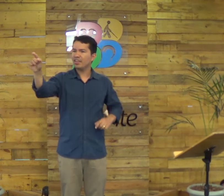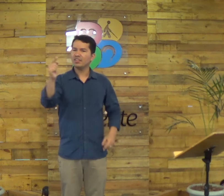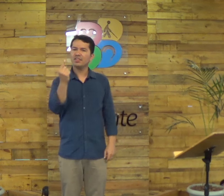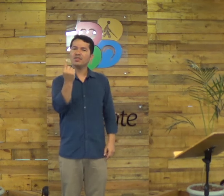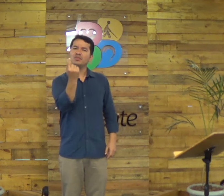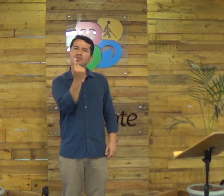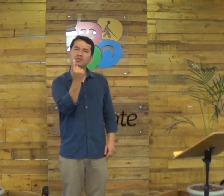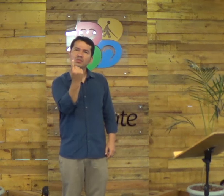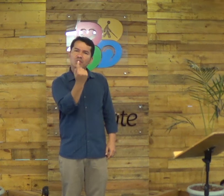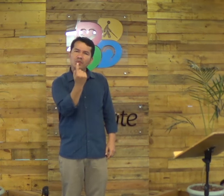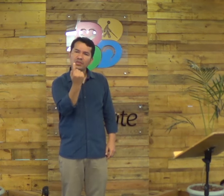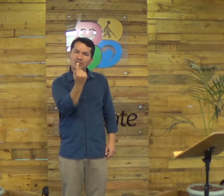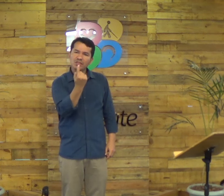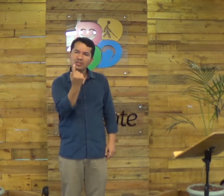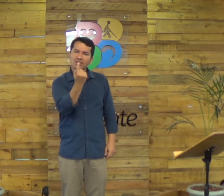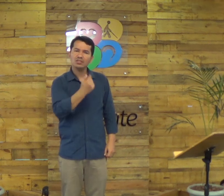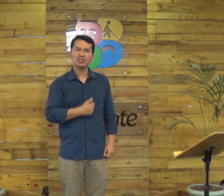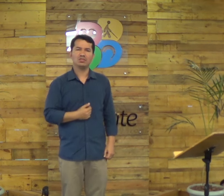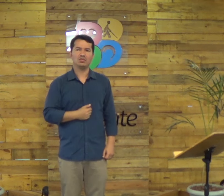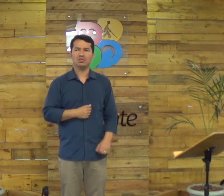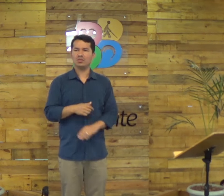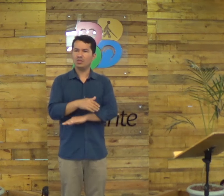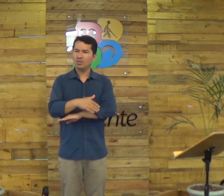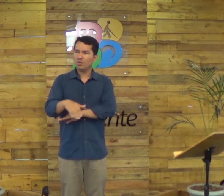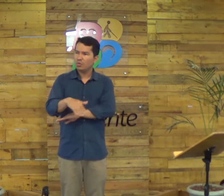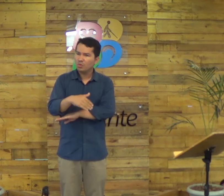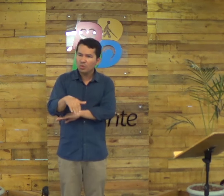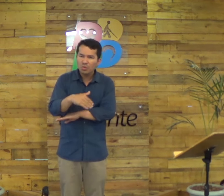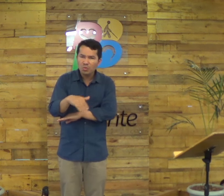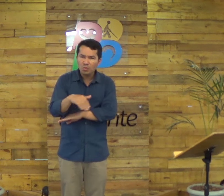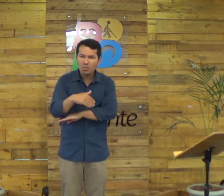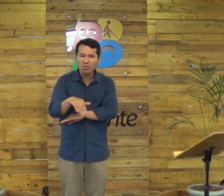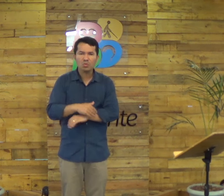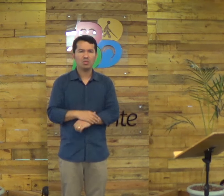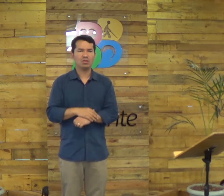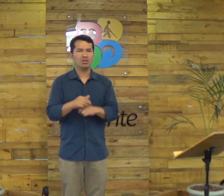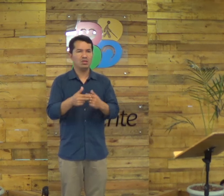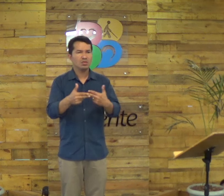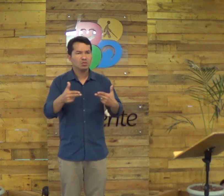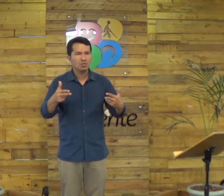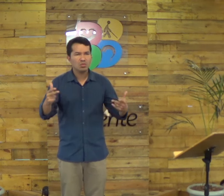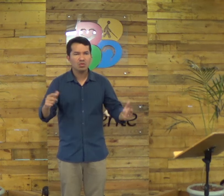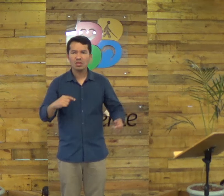mas, ele anda sozinha, ele anda pelas ruas,